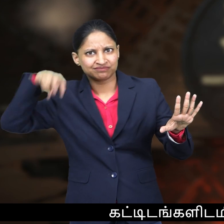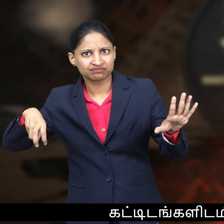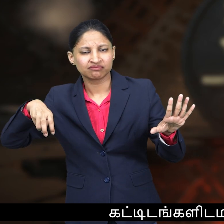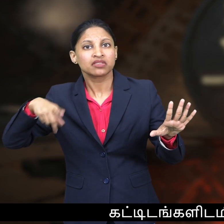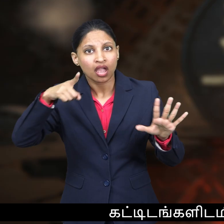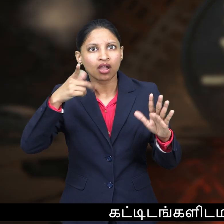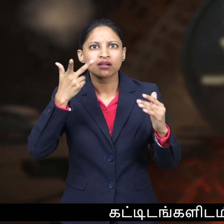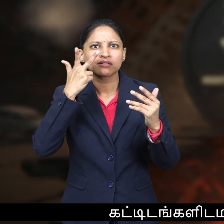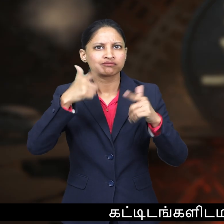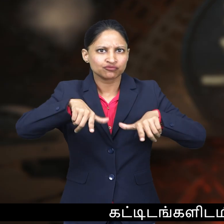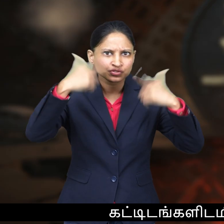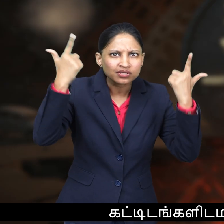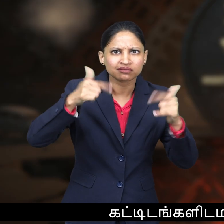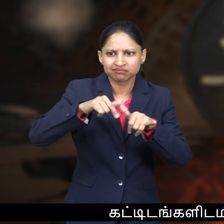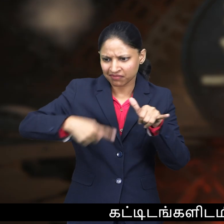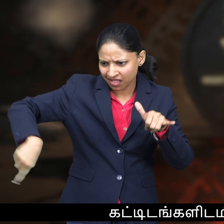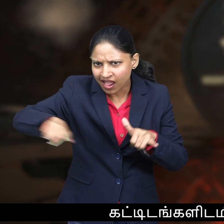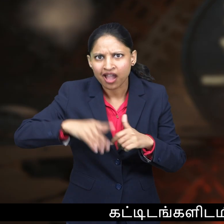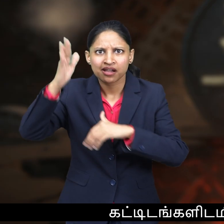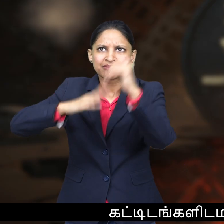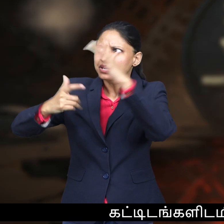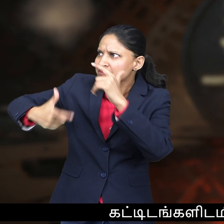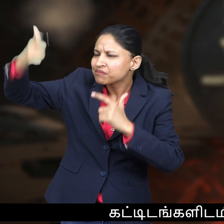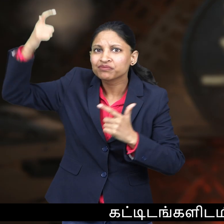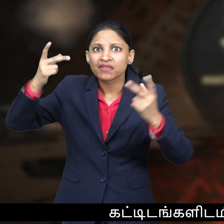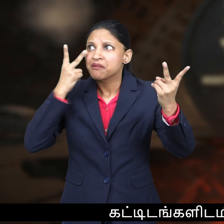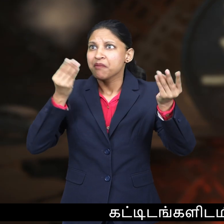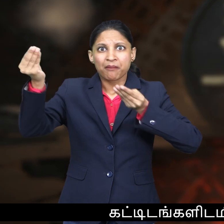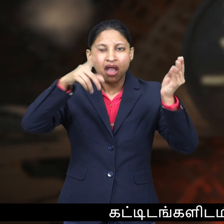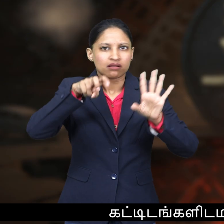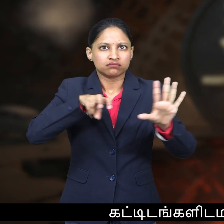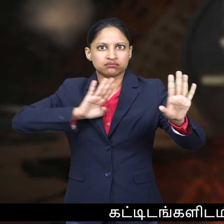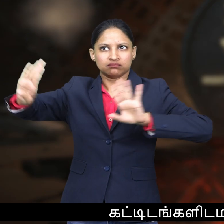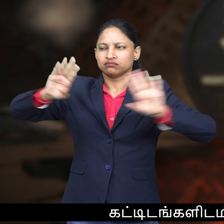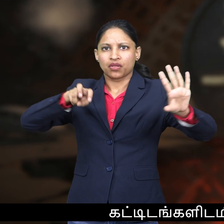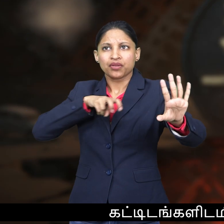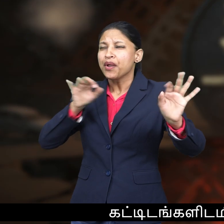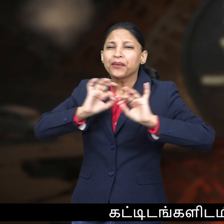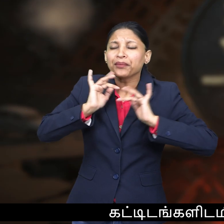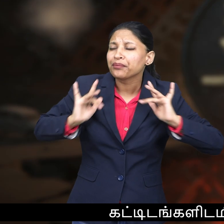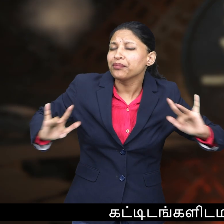கம்பங்கள் மற்றும் உயரமான கட்டிடங்களிடமிருந்து விலகி செல்லுங்கள்.